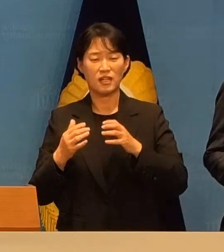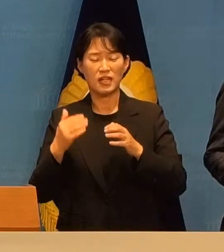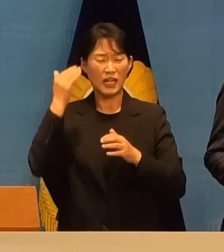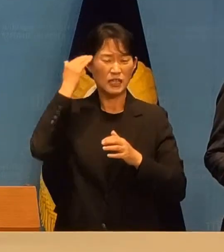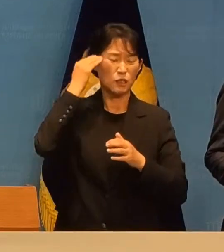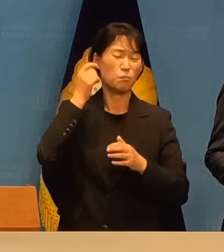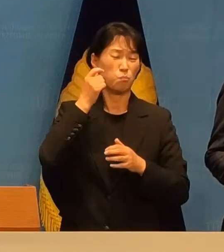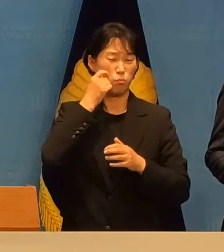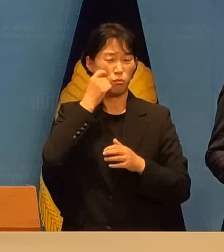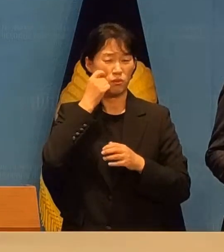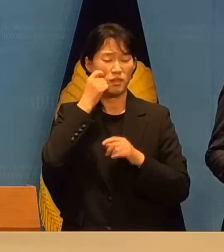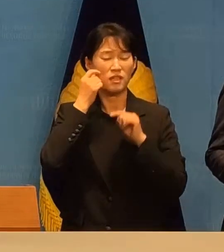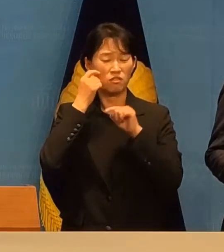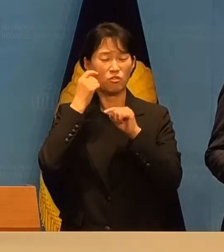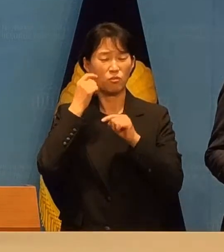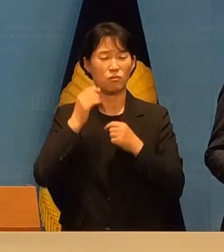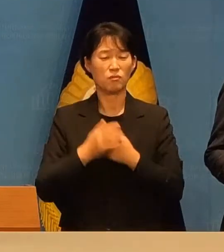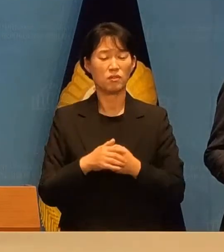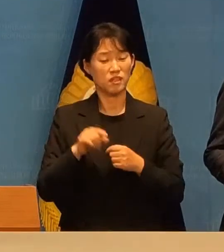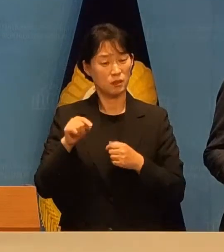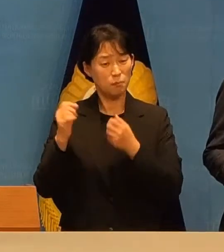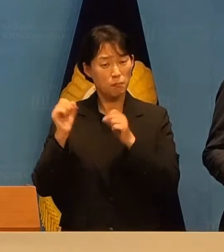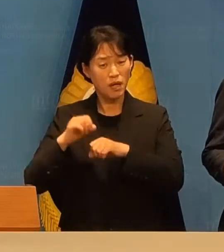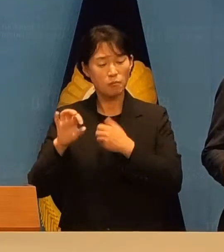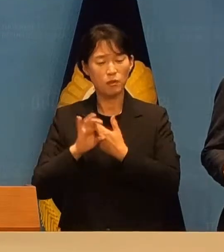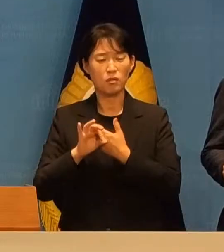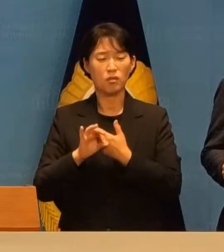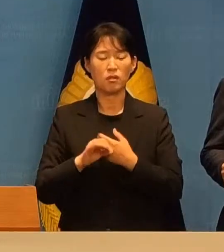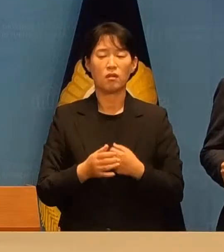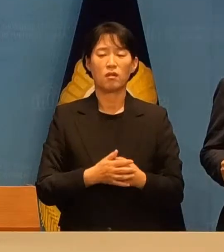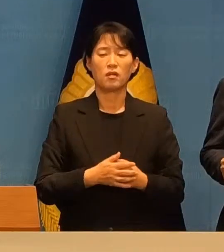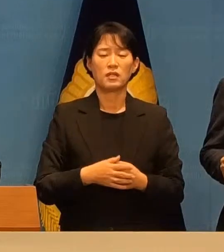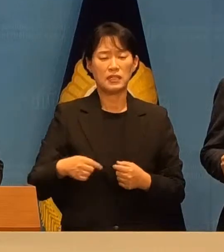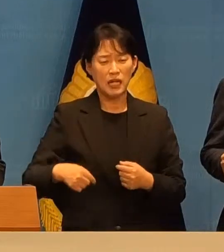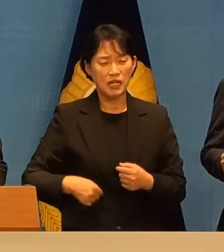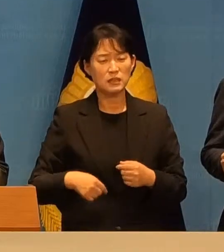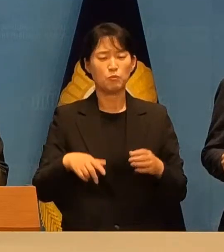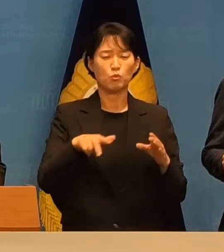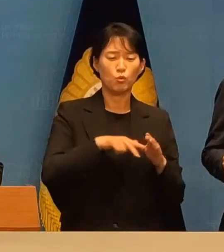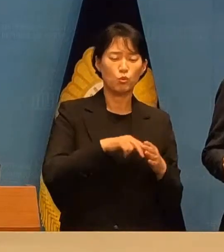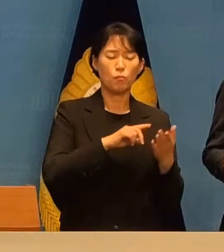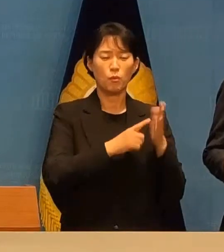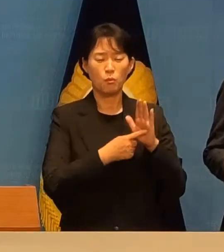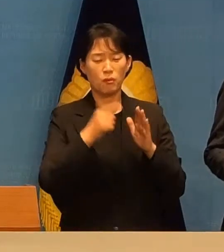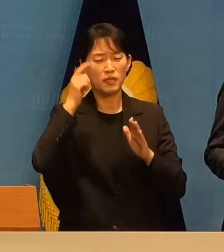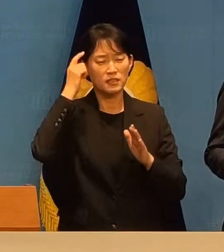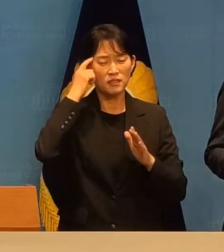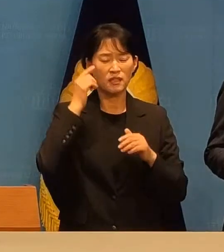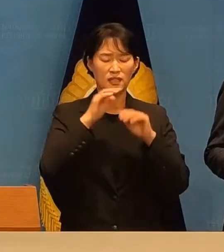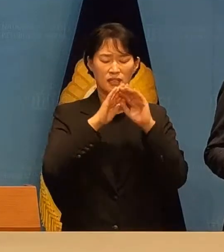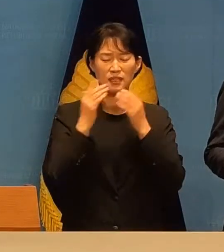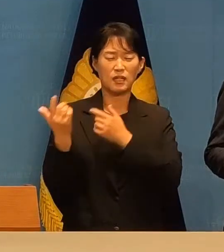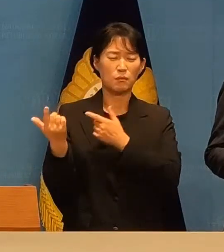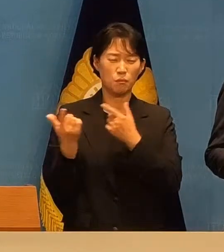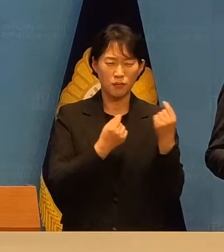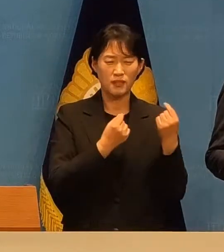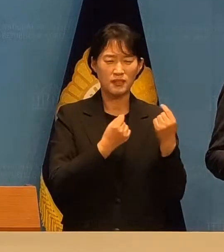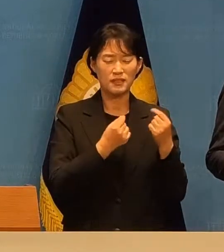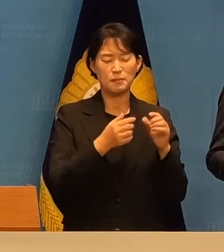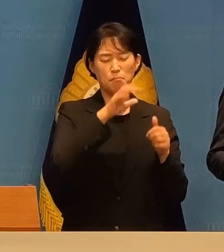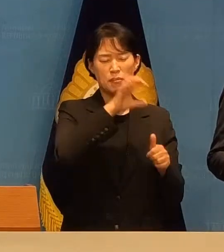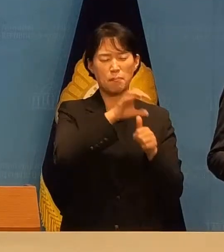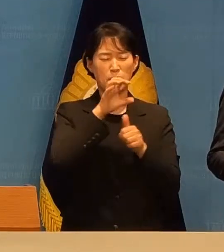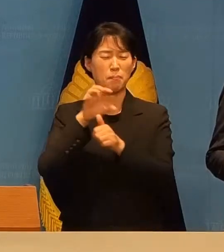이 선이 무너지면 오늘은 종교, 내일은 양심, 그 다음은 표현과 사상이 같은 논리로